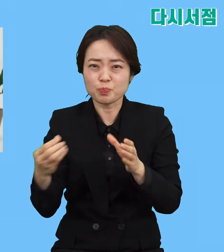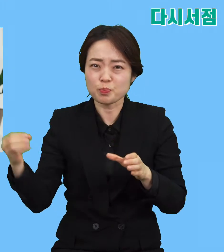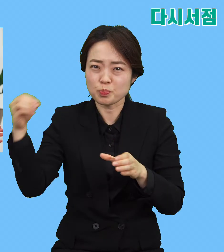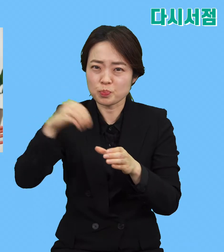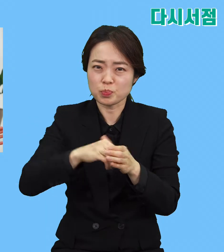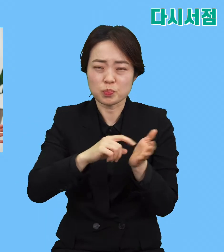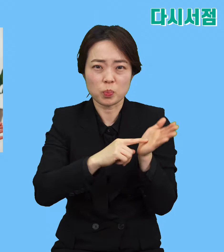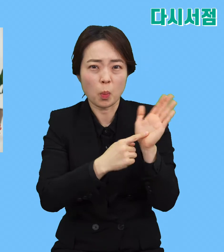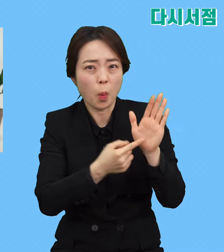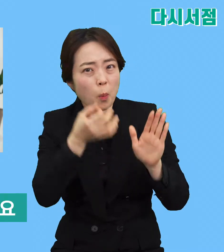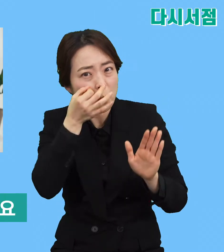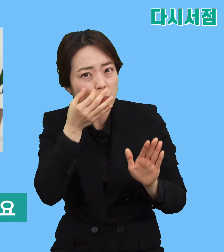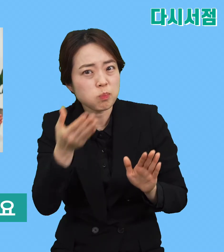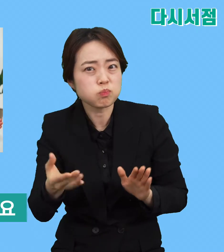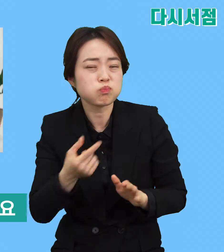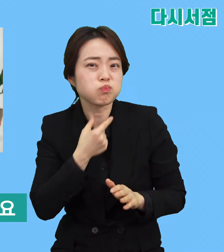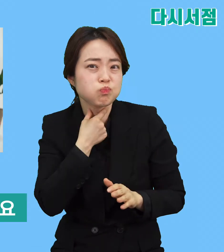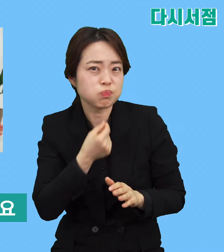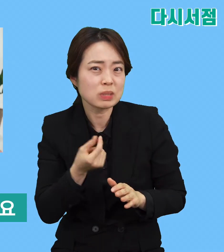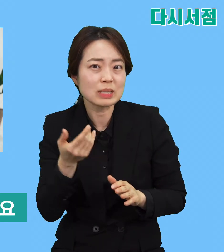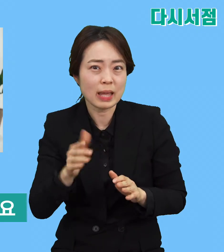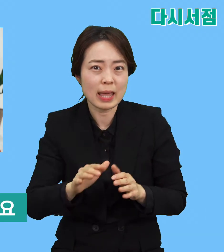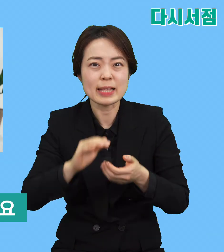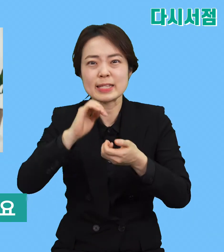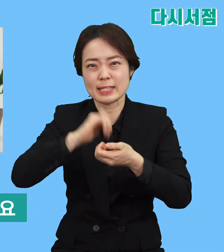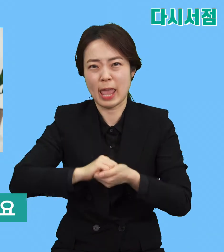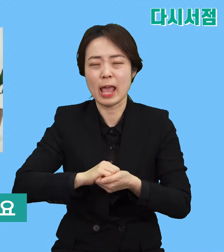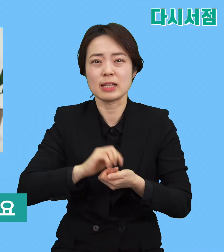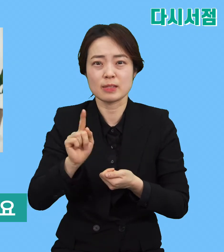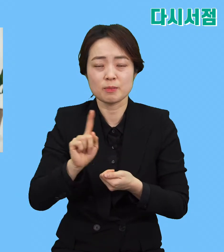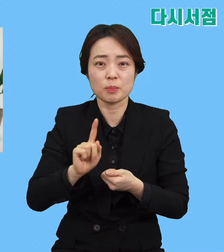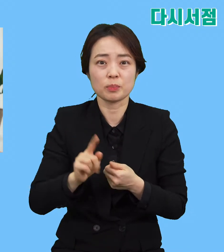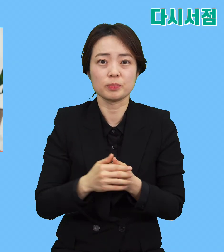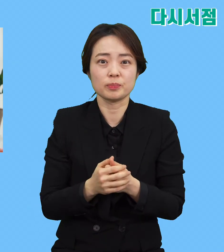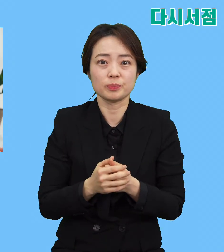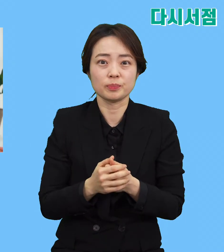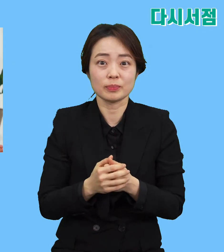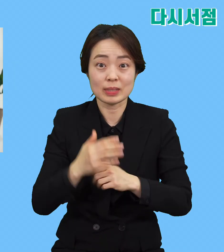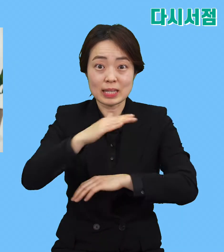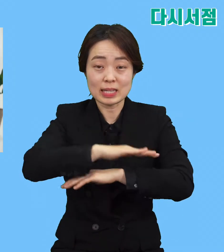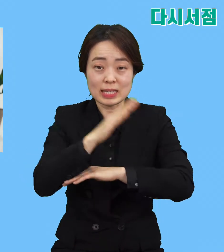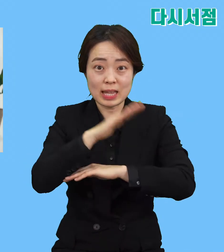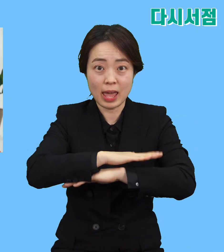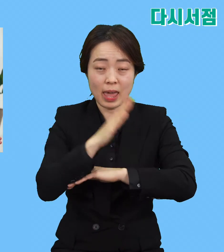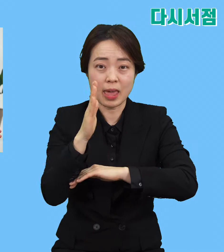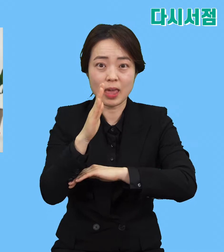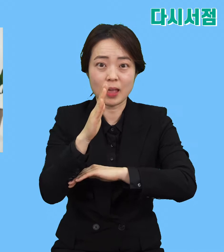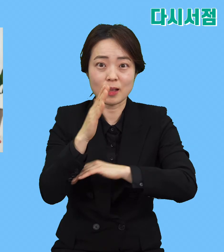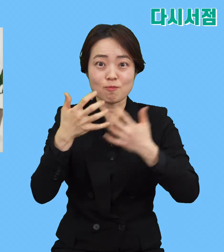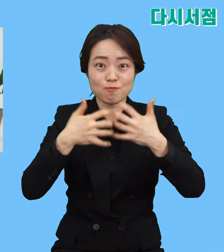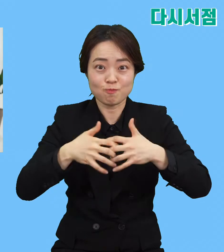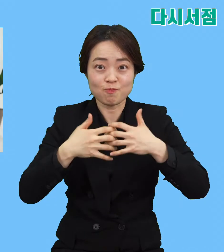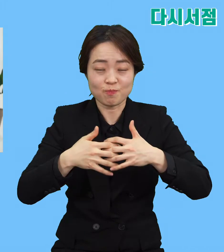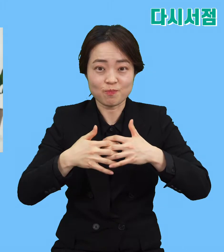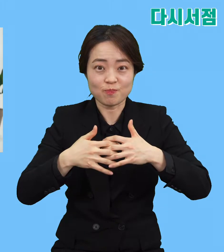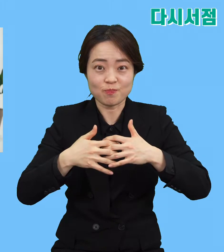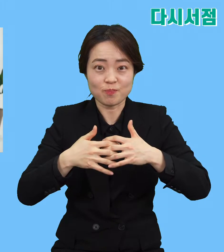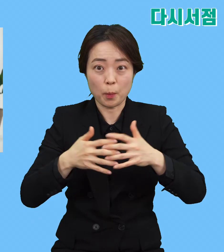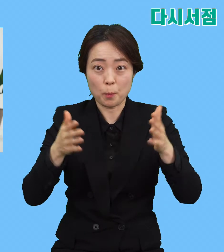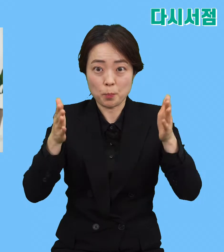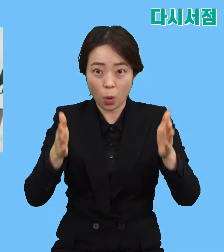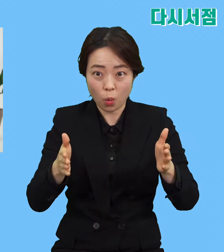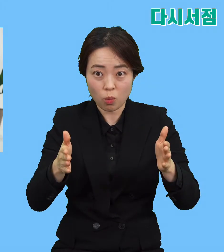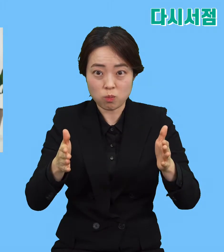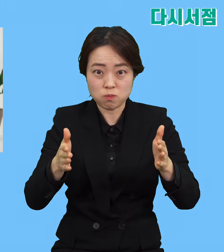그 오프셋 그 기계의 폭이라는 게 있잖아요. 그 인쇄기계. 네네네. 그 인쇄기의 폭이라는